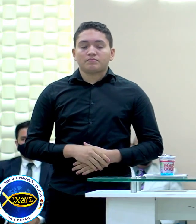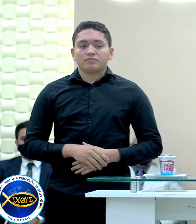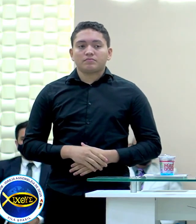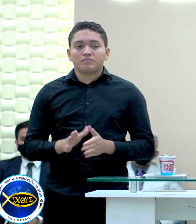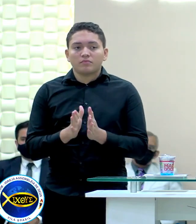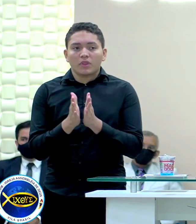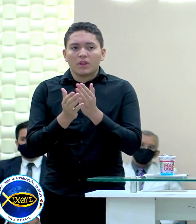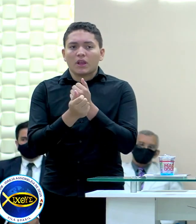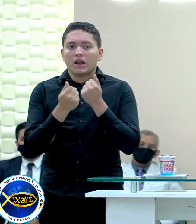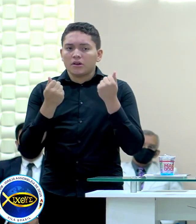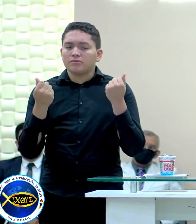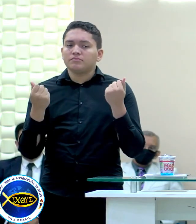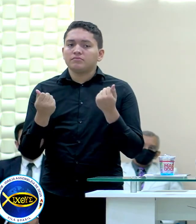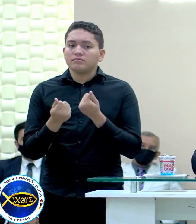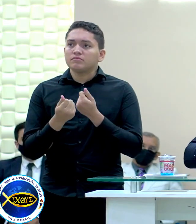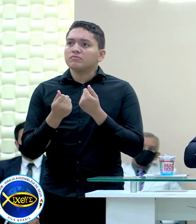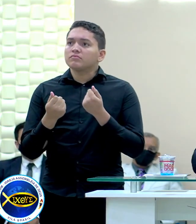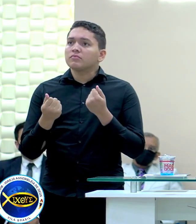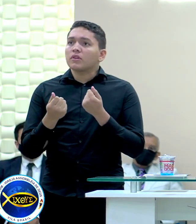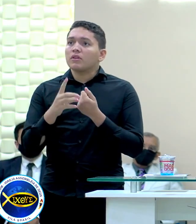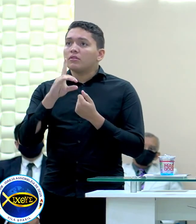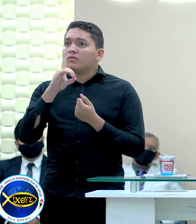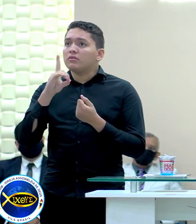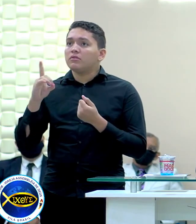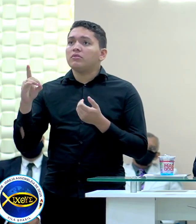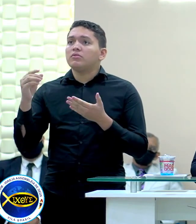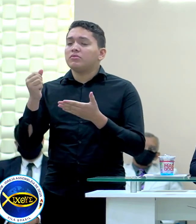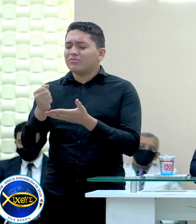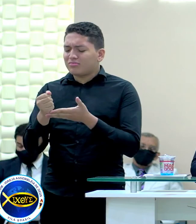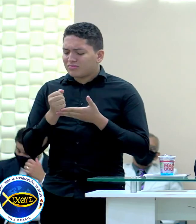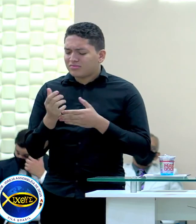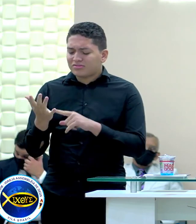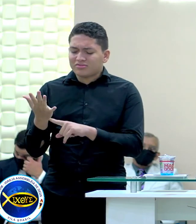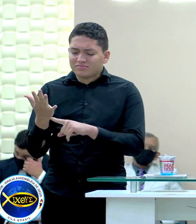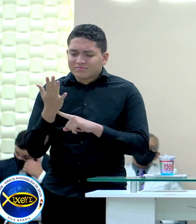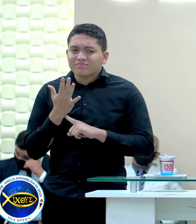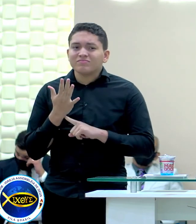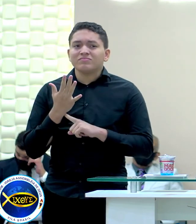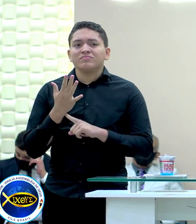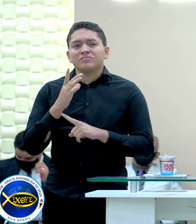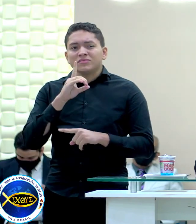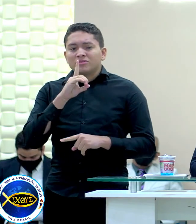Aleluia! Que Deus nos ajude, que Deus nos guarde,